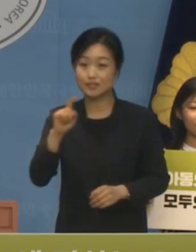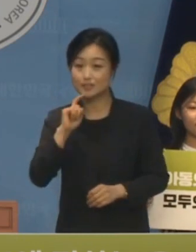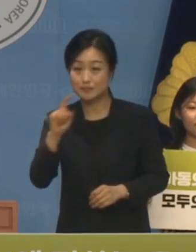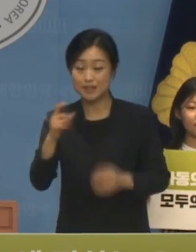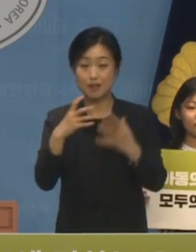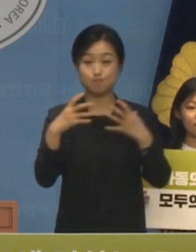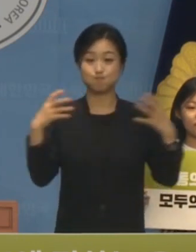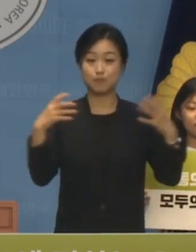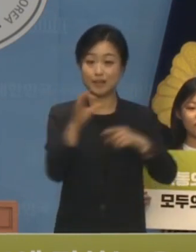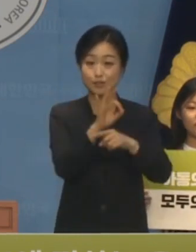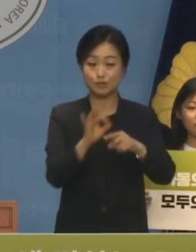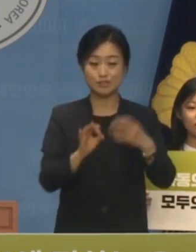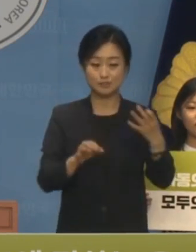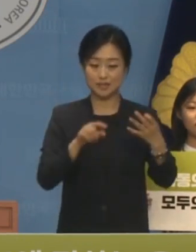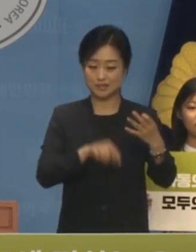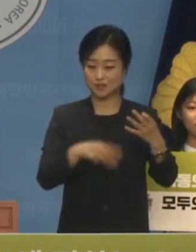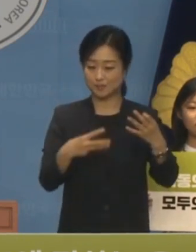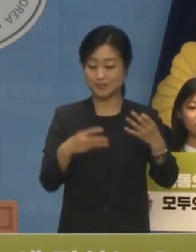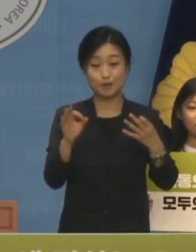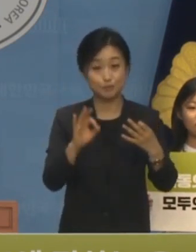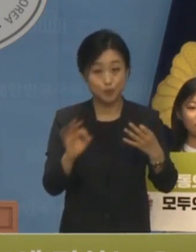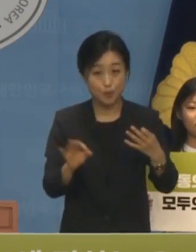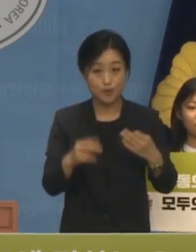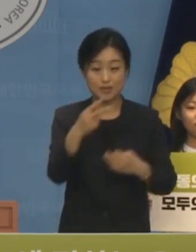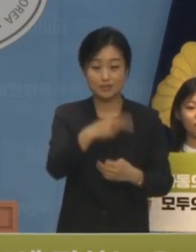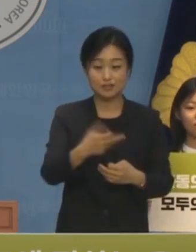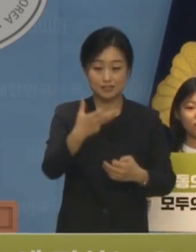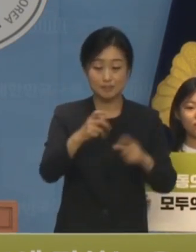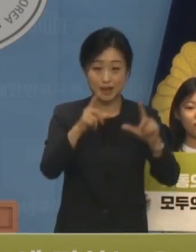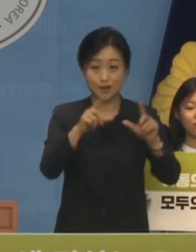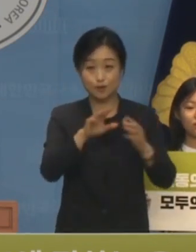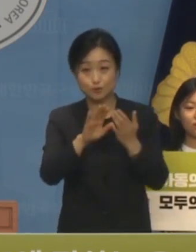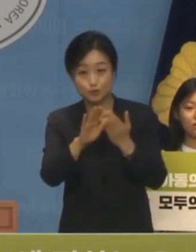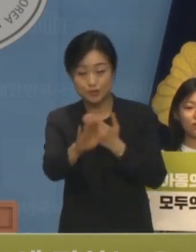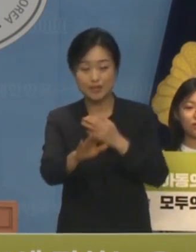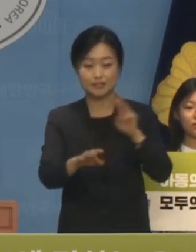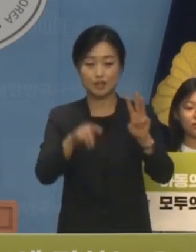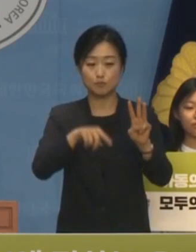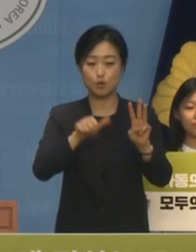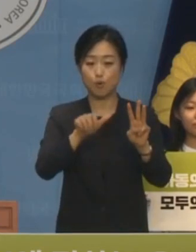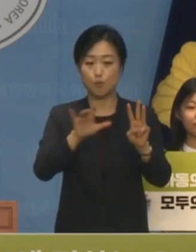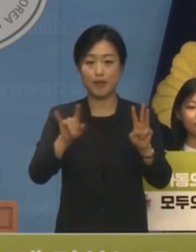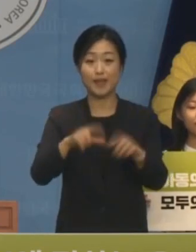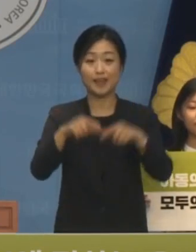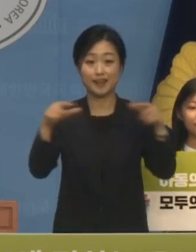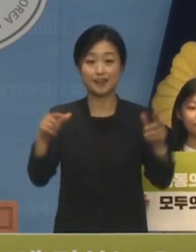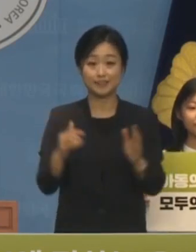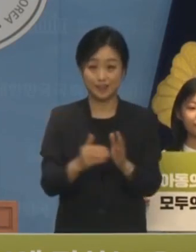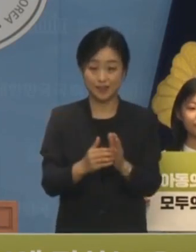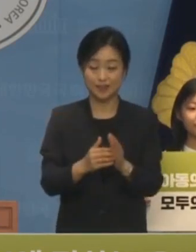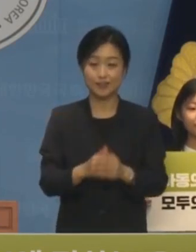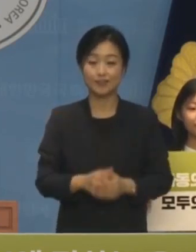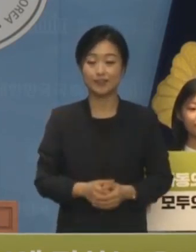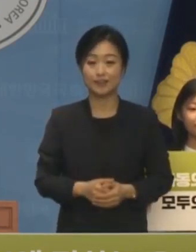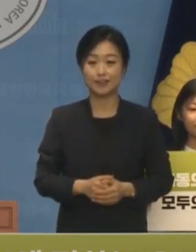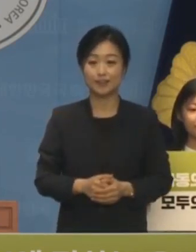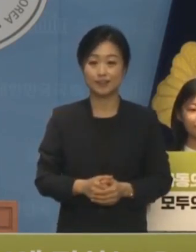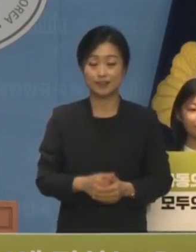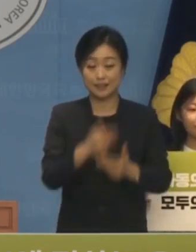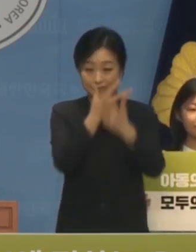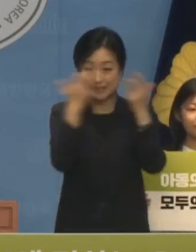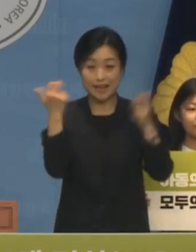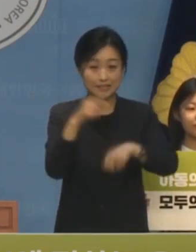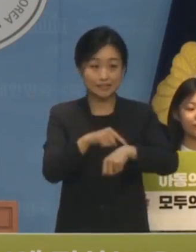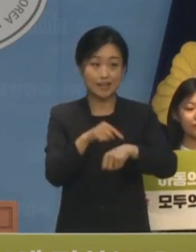비만율은 14.3%로 2018년 대비 약 3.5배가량 높아졌습니다. 이에 비해 수면